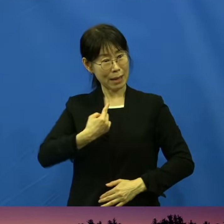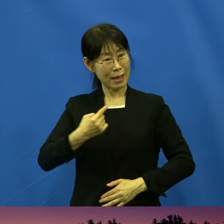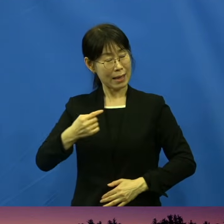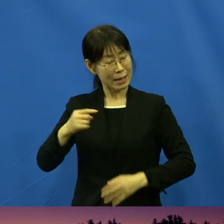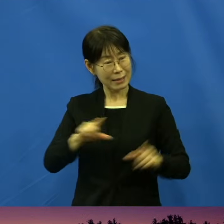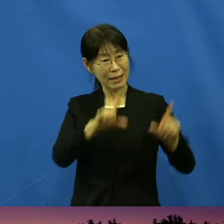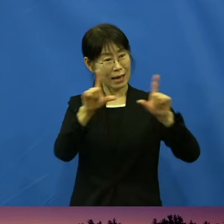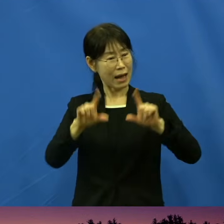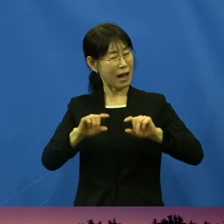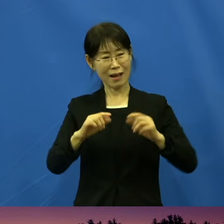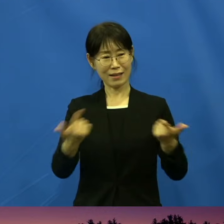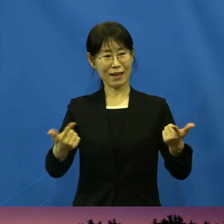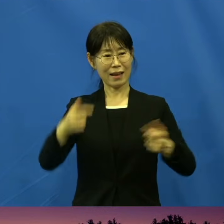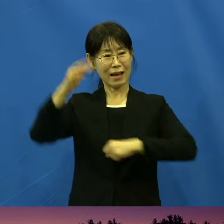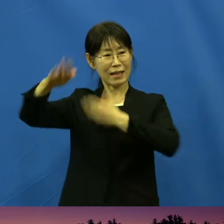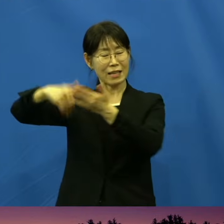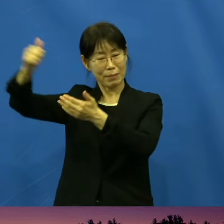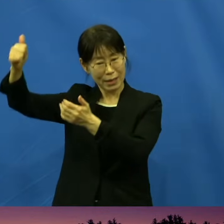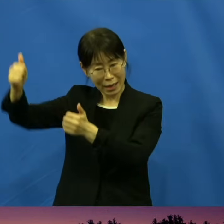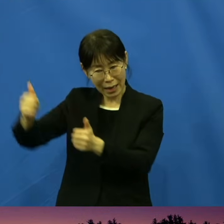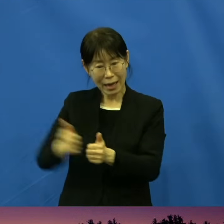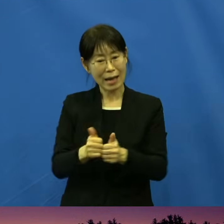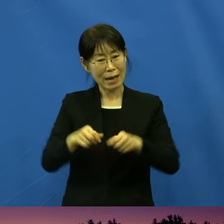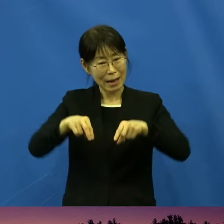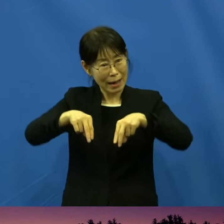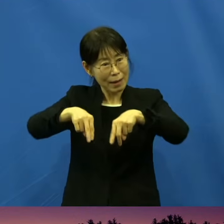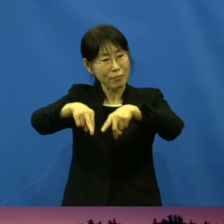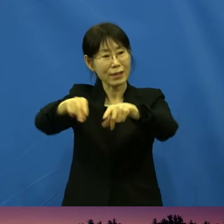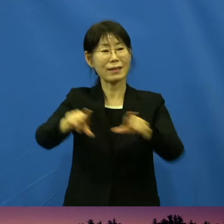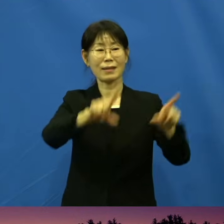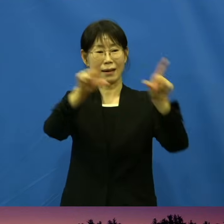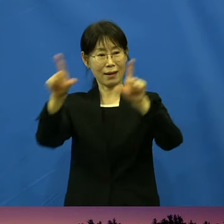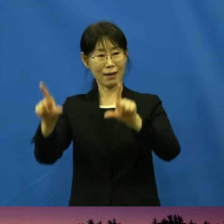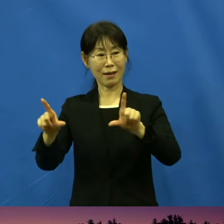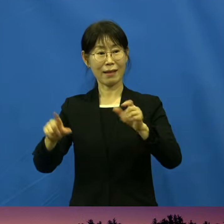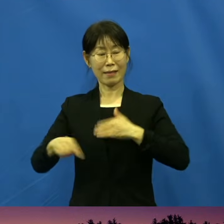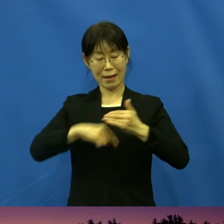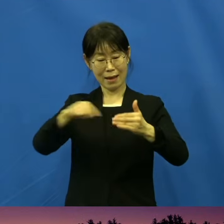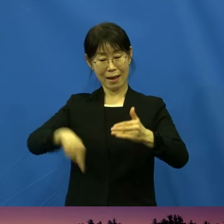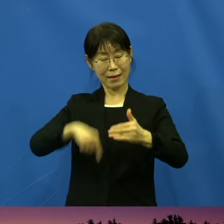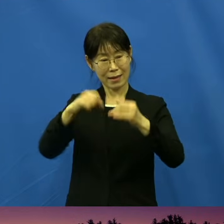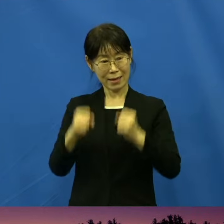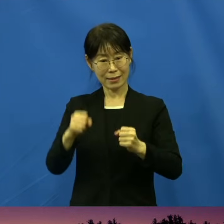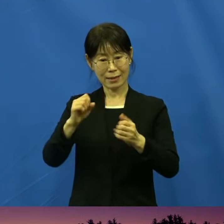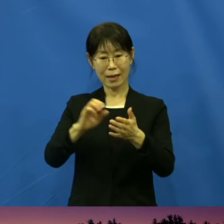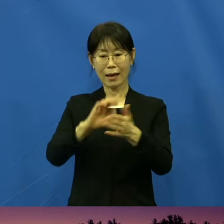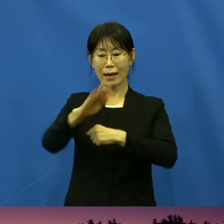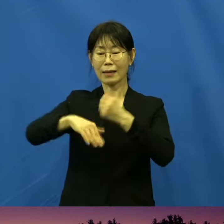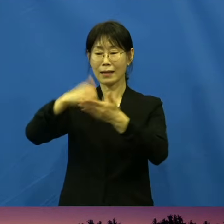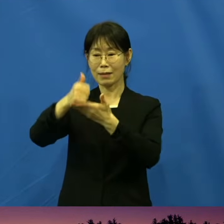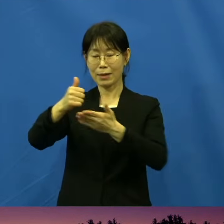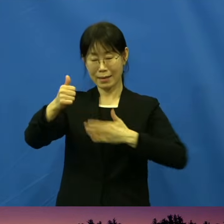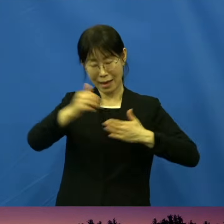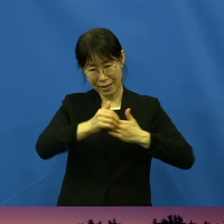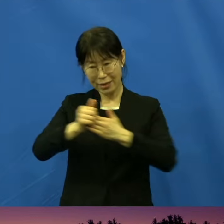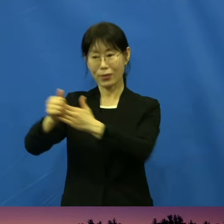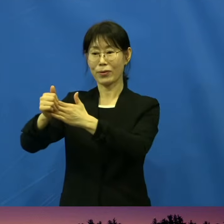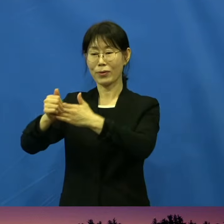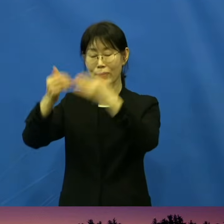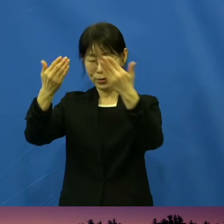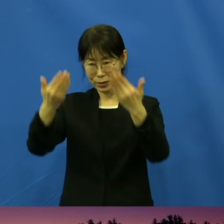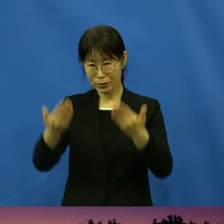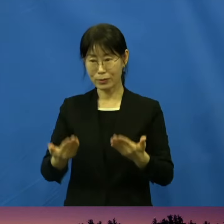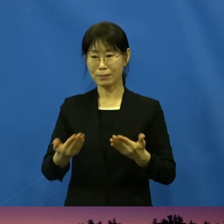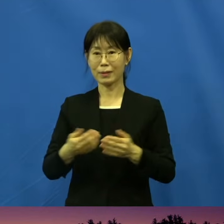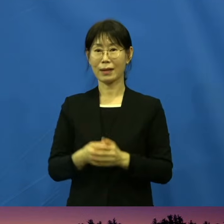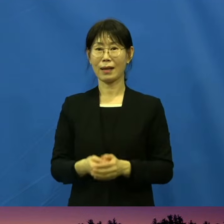함께 내 안에 계신 분이 우리를 이끌어 가세요. 매 순간 그리스도와 함께하는